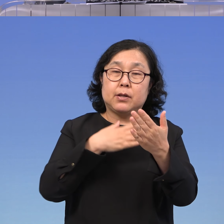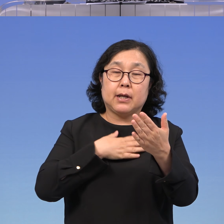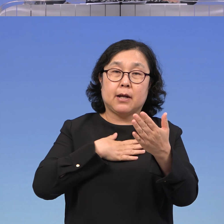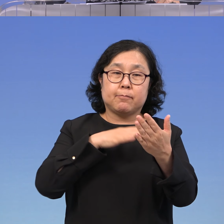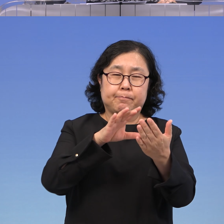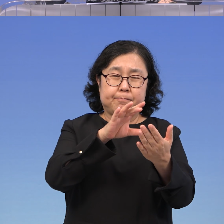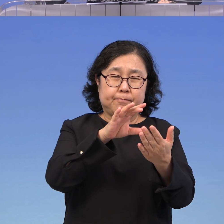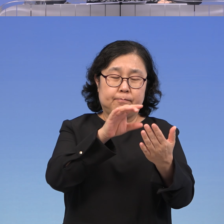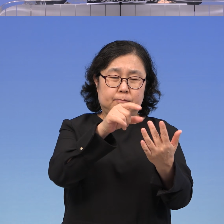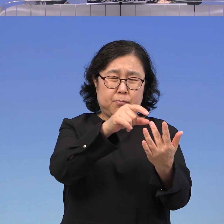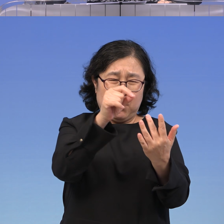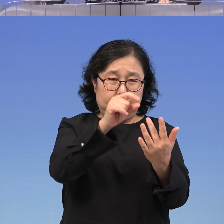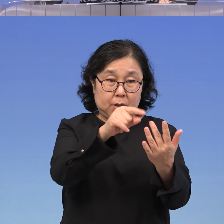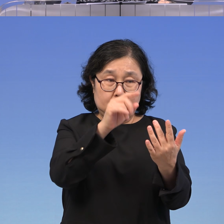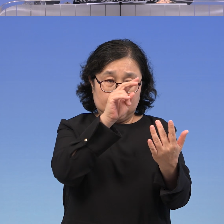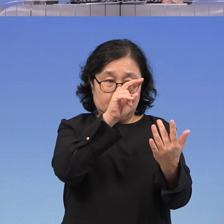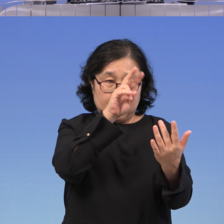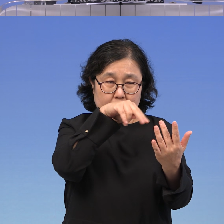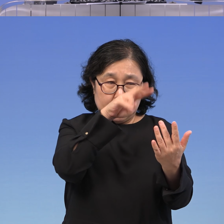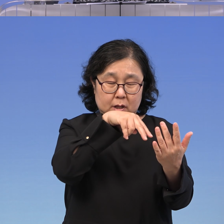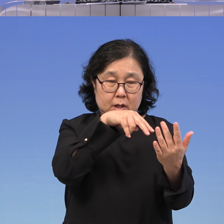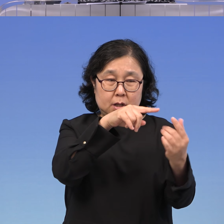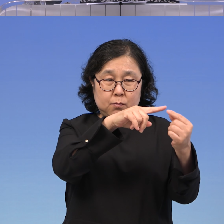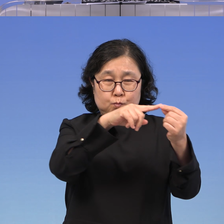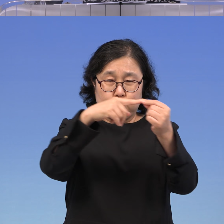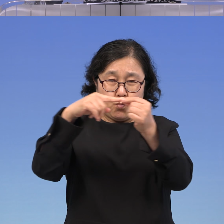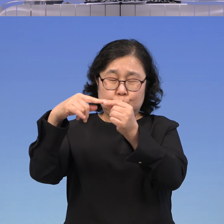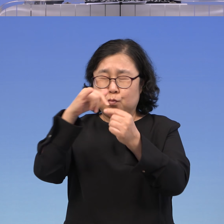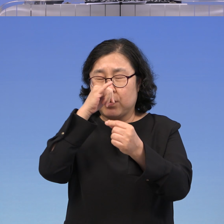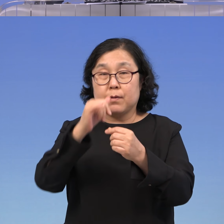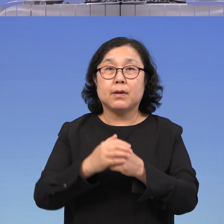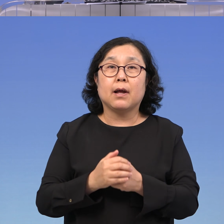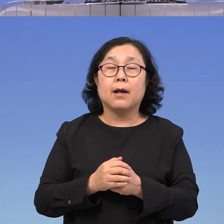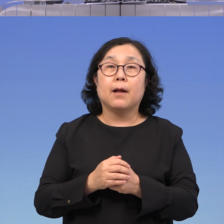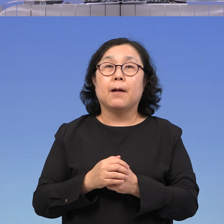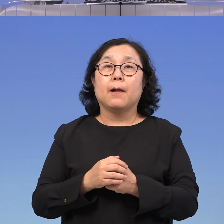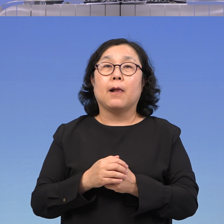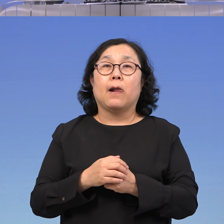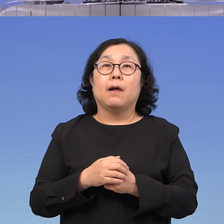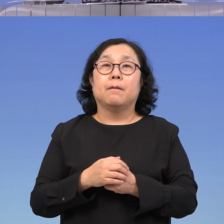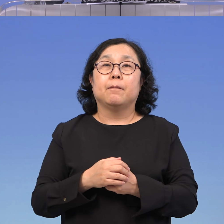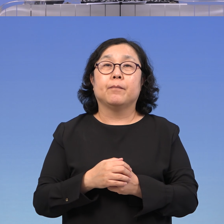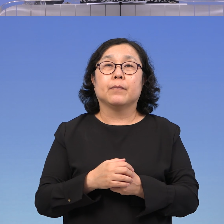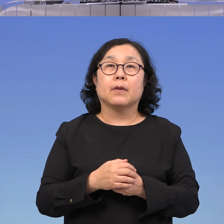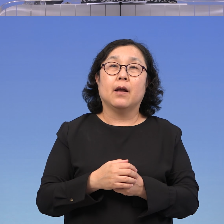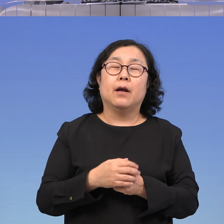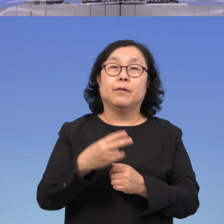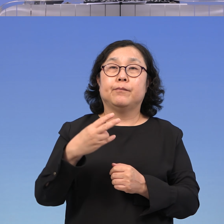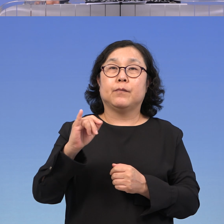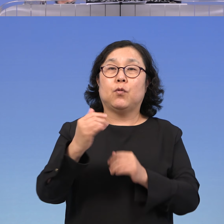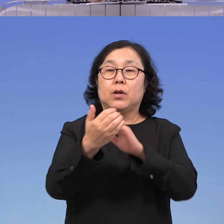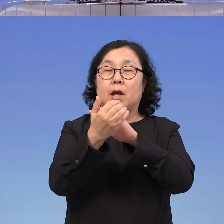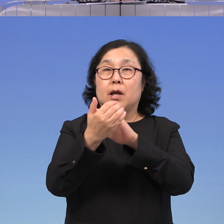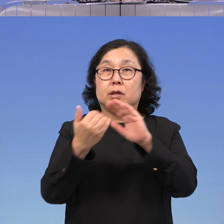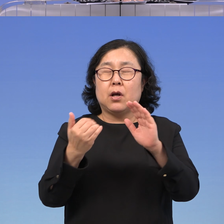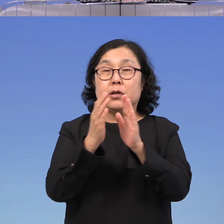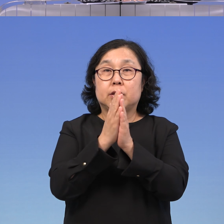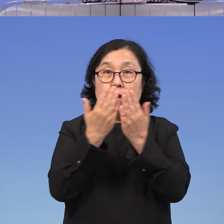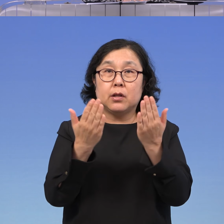들어 오는데 그게 뭐냐 하니까요 2기 모델 들어서 1장 은 이제 새로 격으로 이래 쭉 그냥 묻